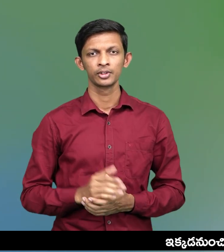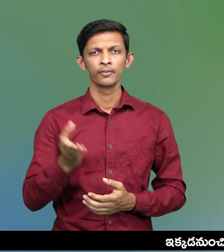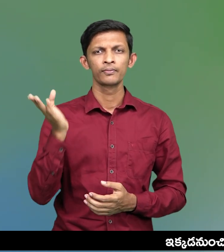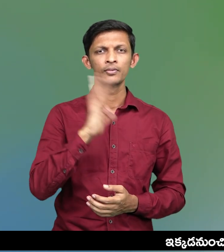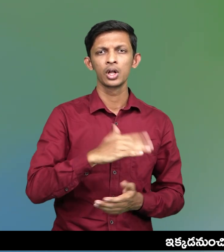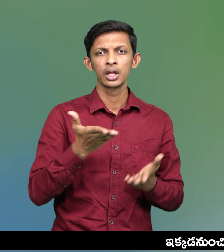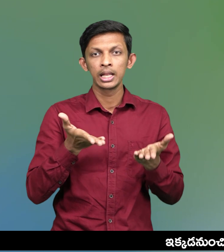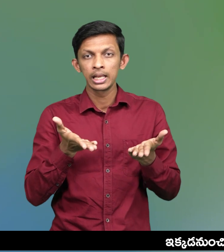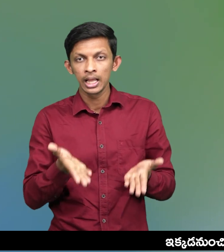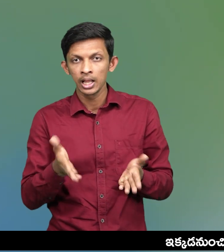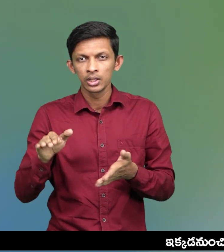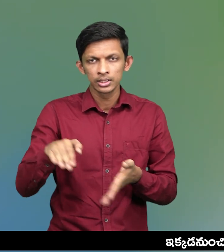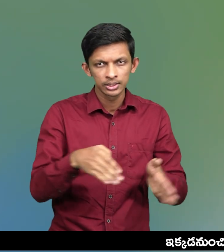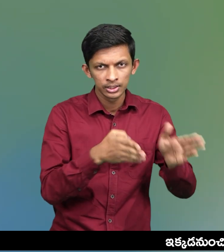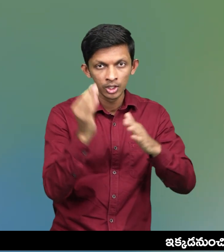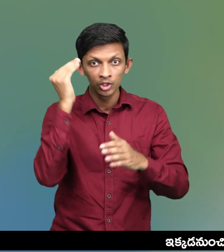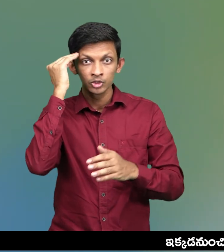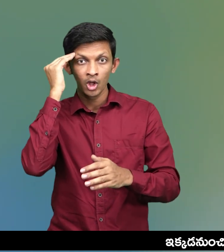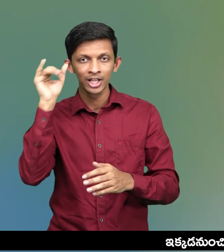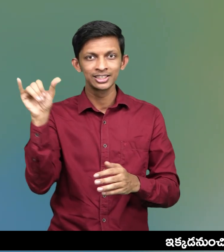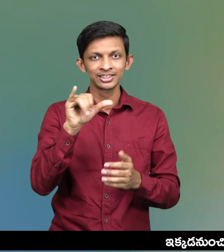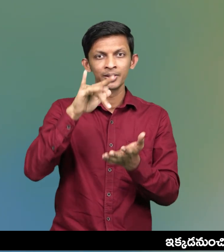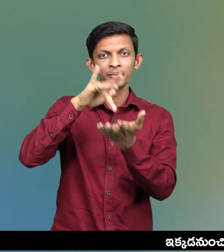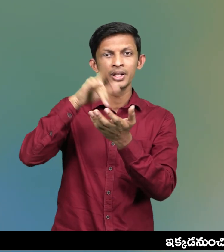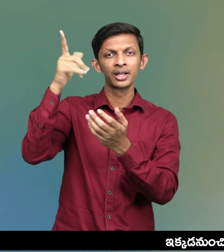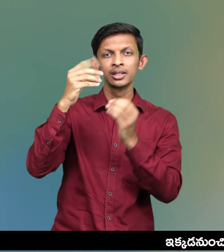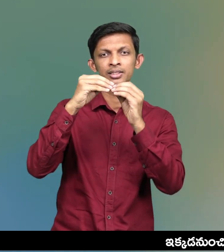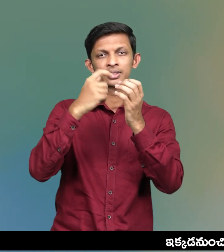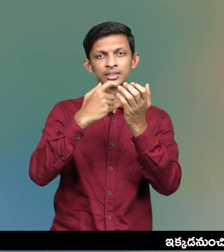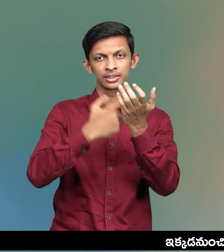ఇక్కడ నుంచి నదిని బ్రహ్మపుత్ర అంటారు.